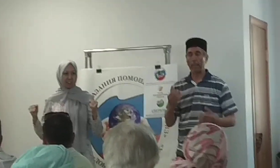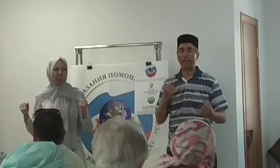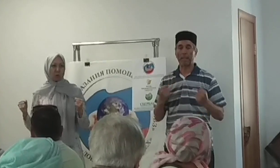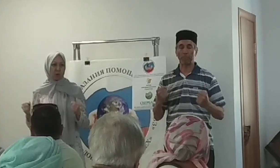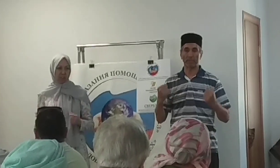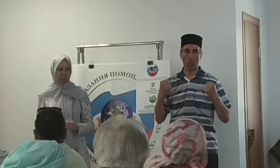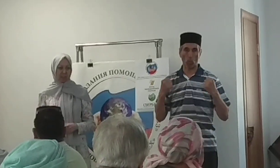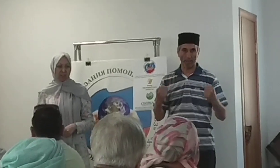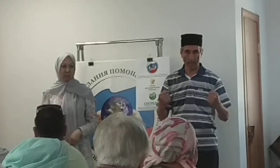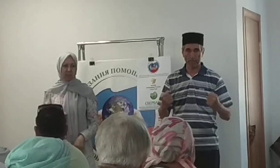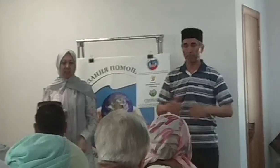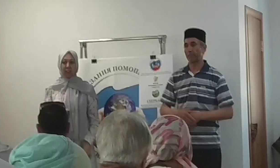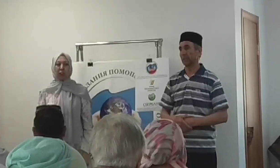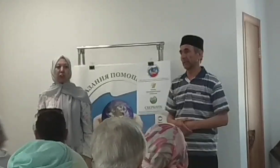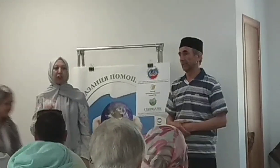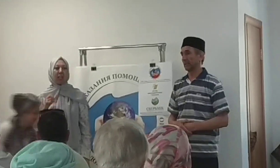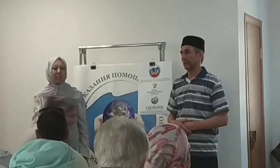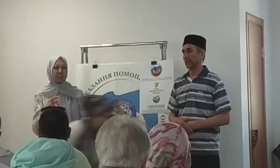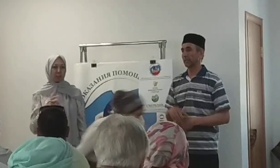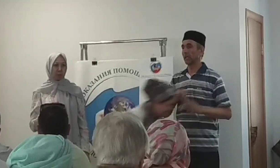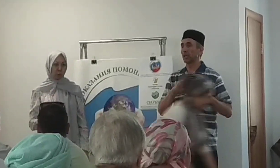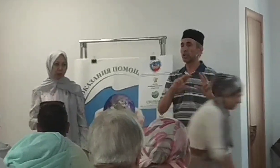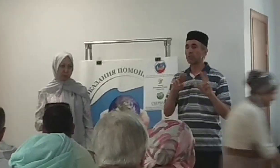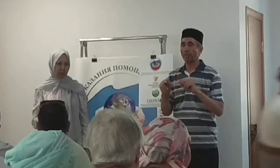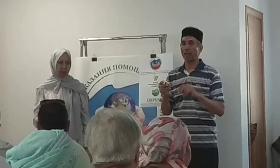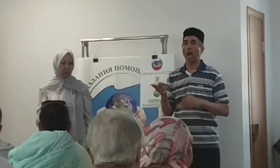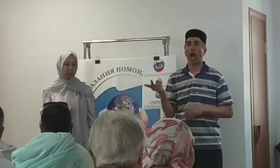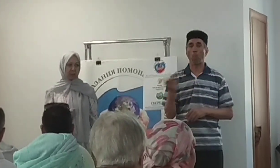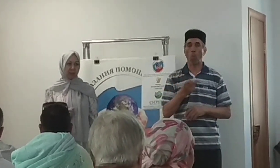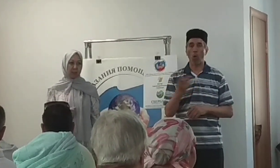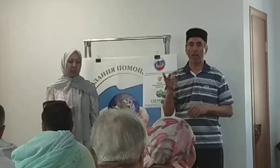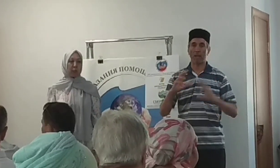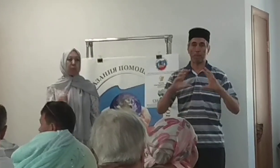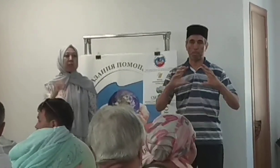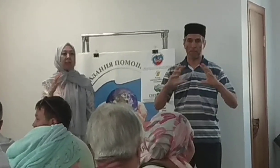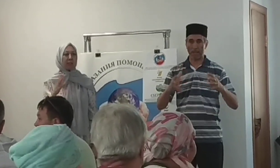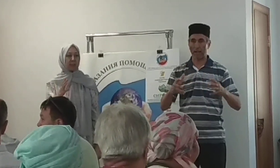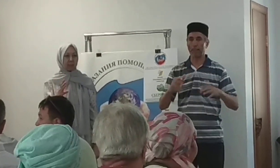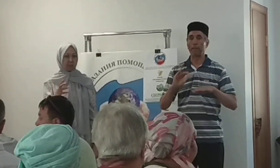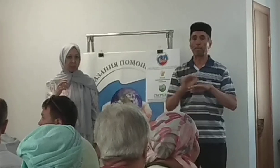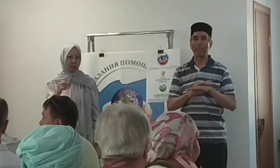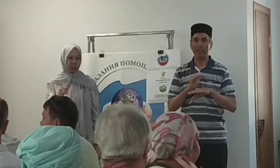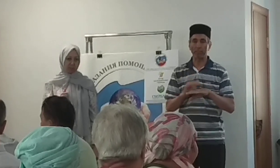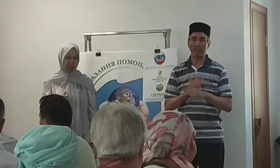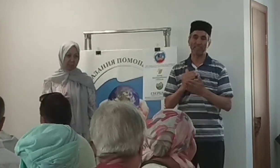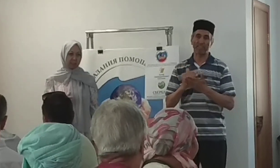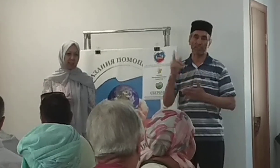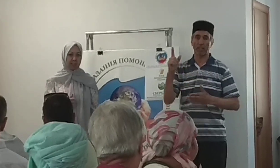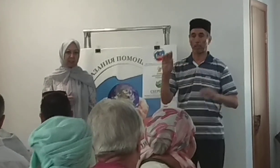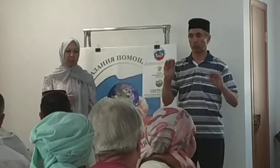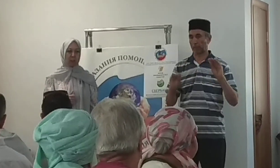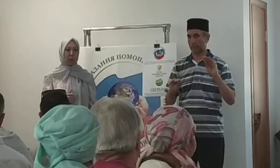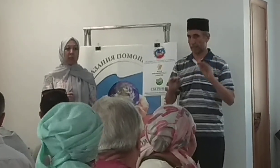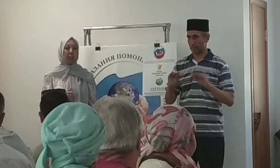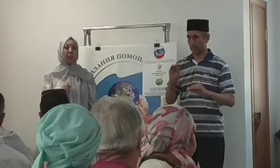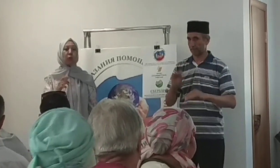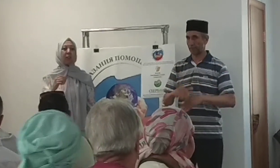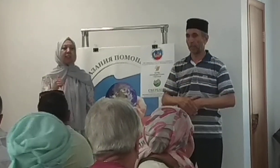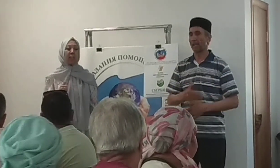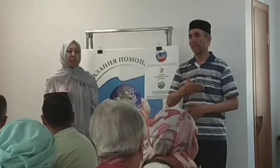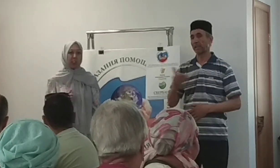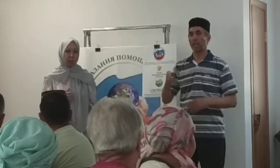крепкого здоровья, счастья в обоих мирах, милости Всевышнего Создателя